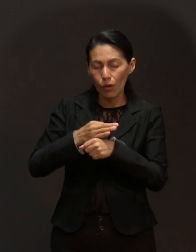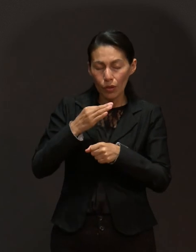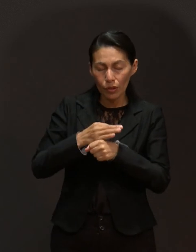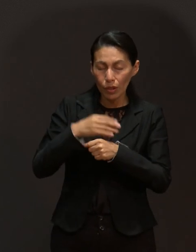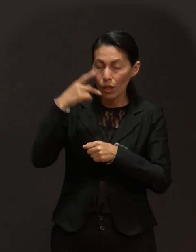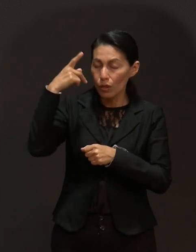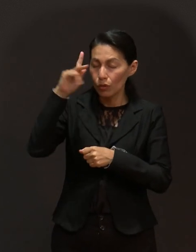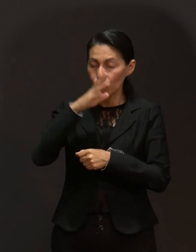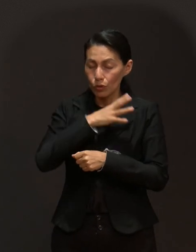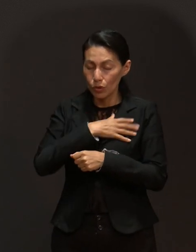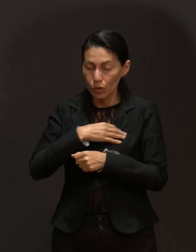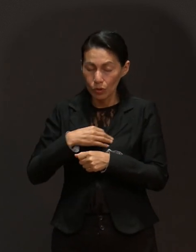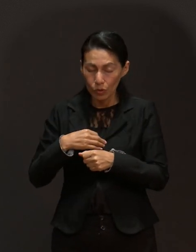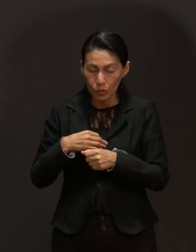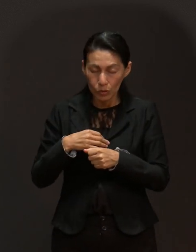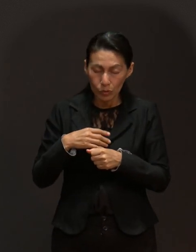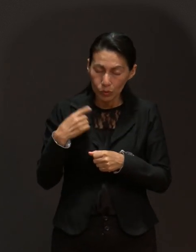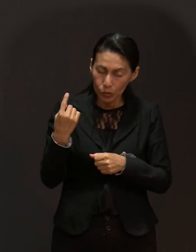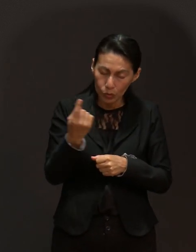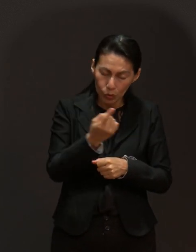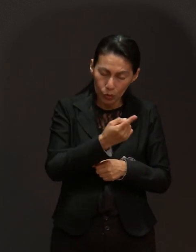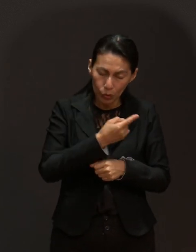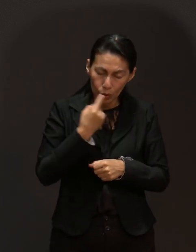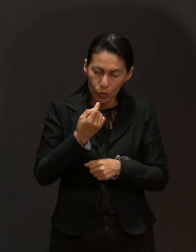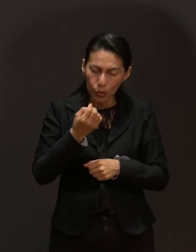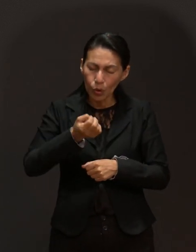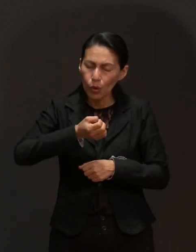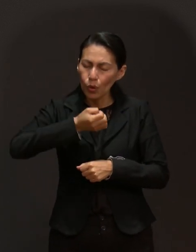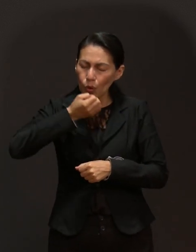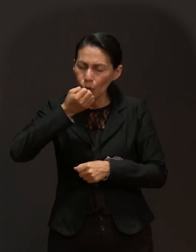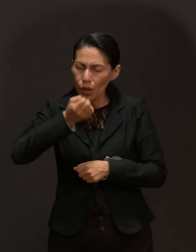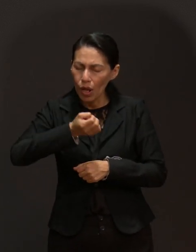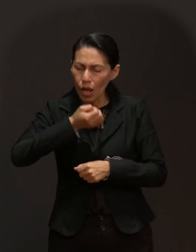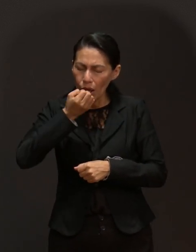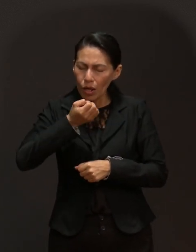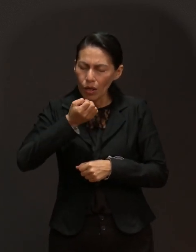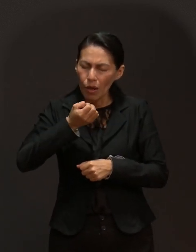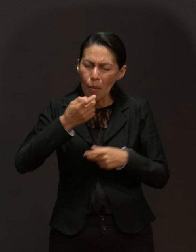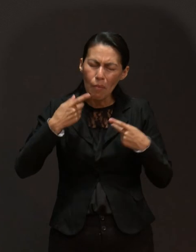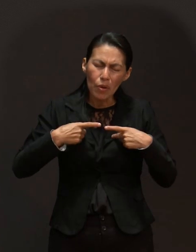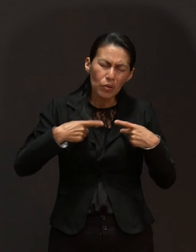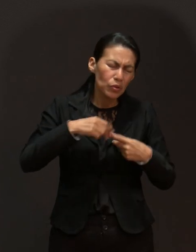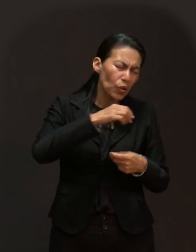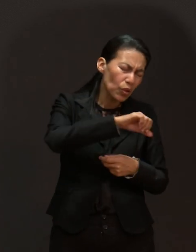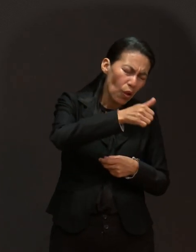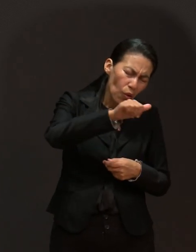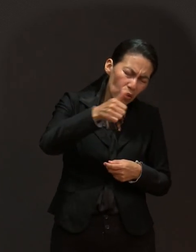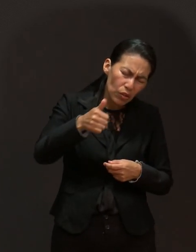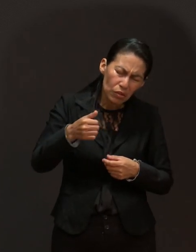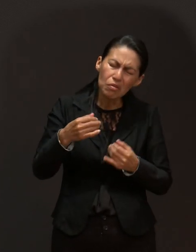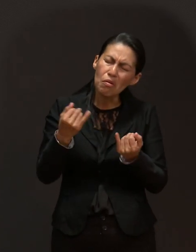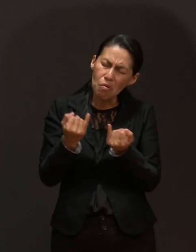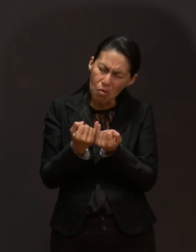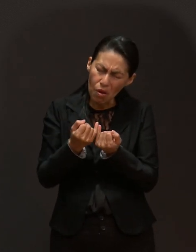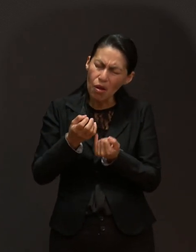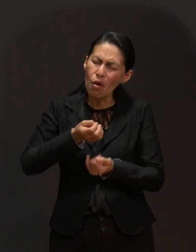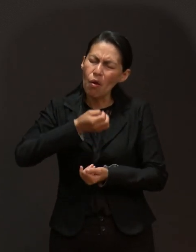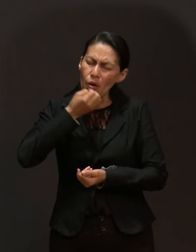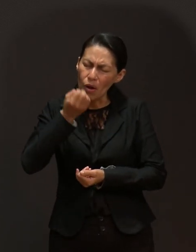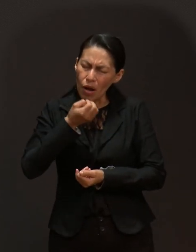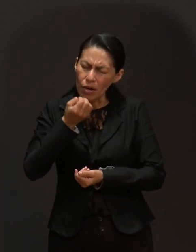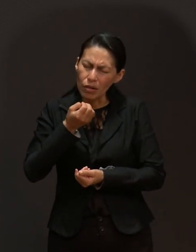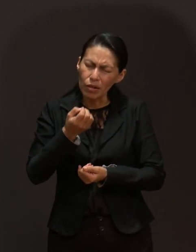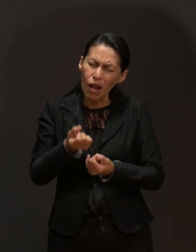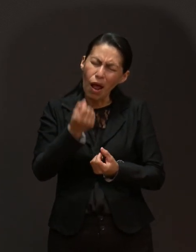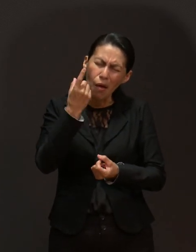aquí Tus hijos reunidos Para poder orar Padre mío Interceder por muchas personas Y de forma